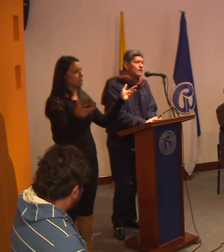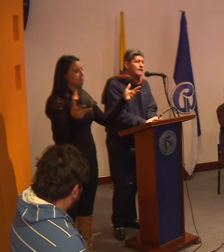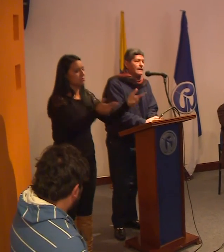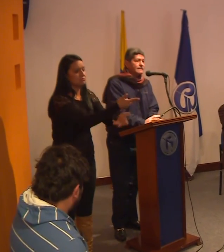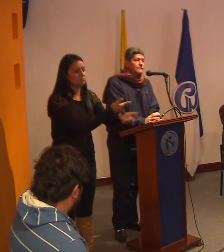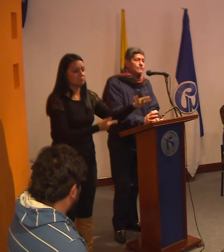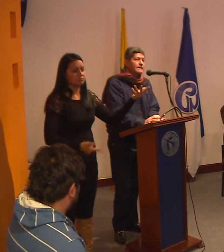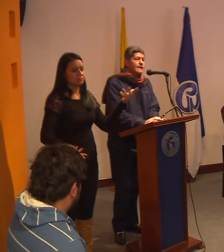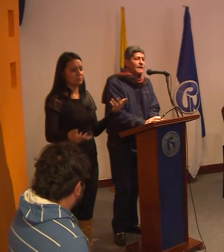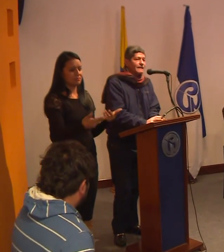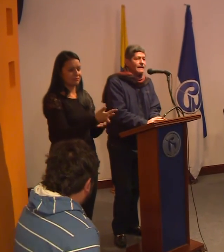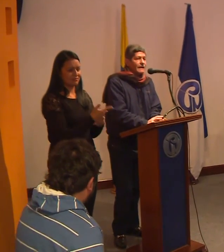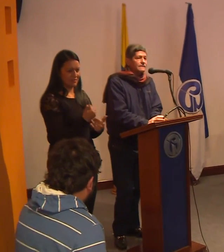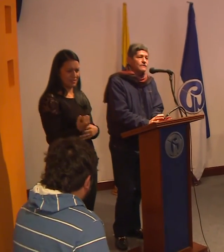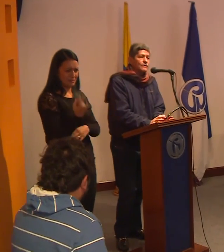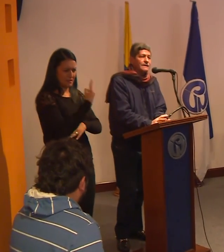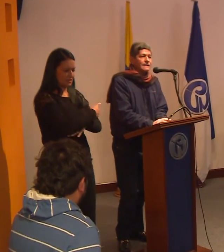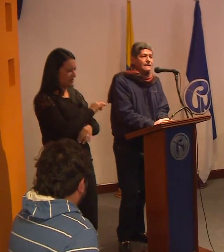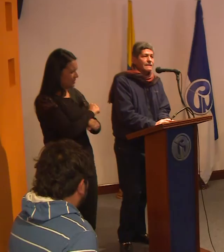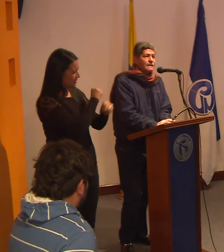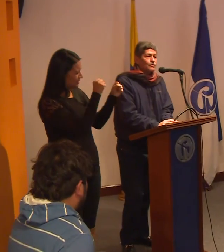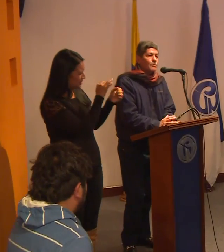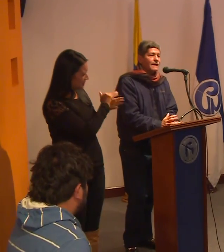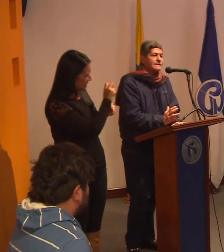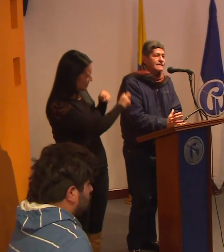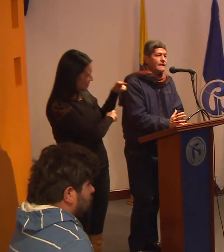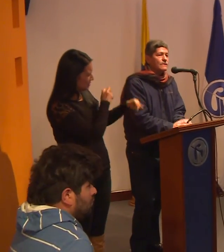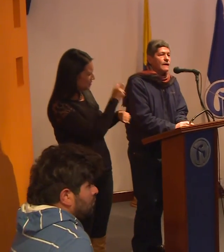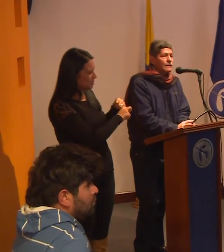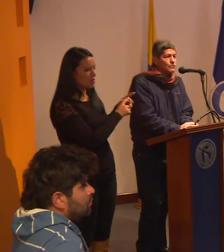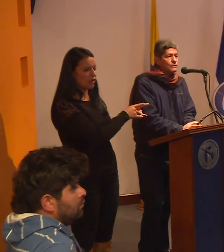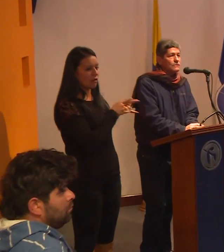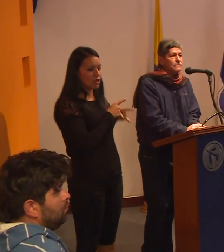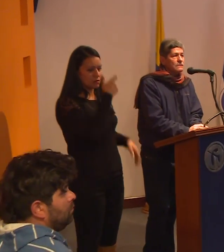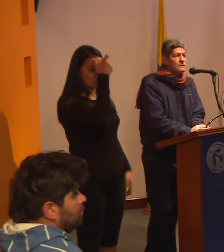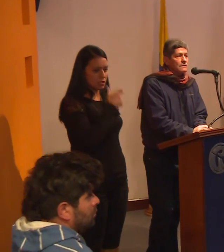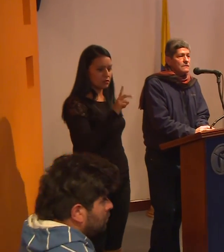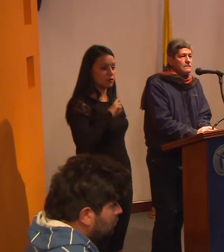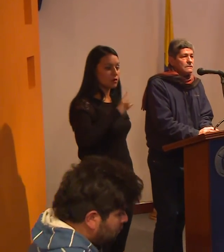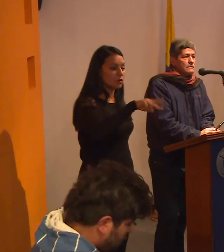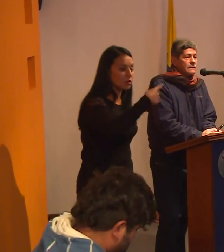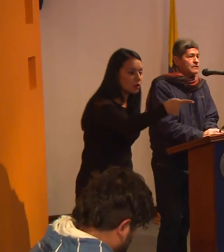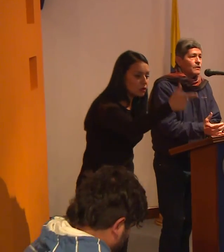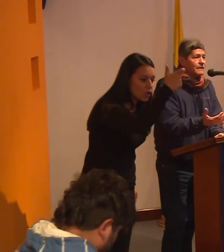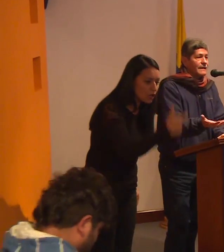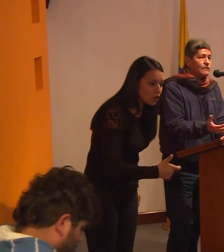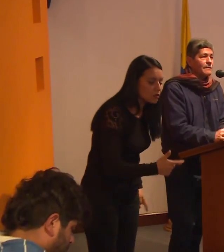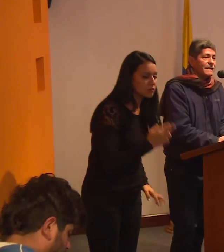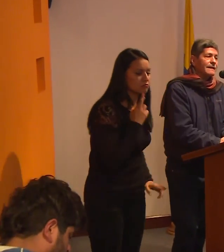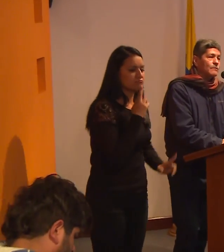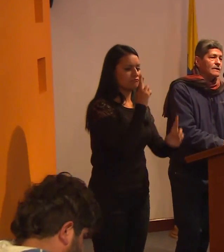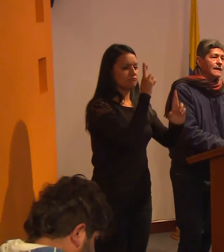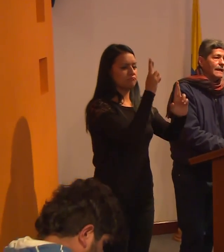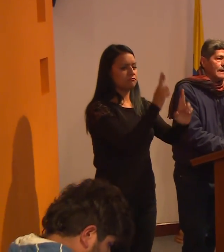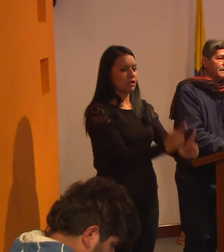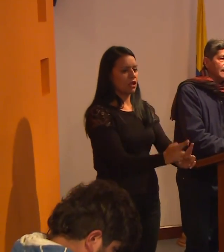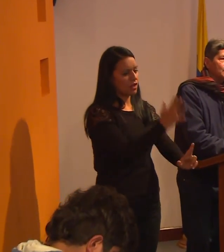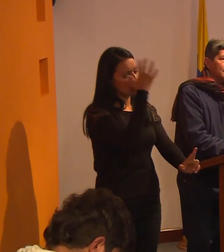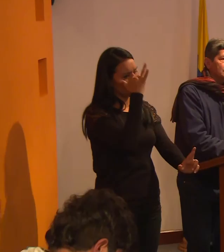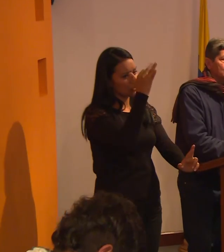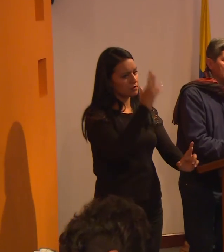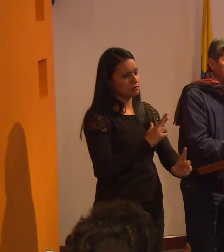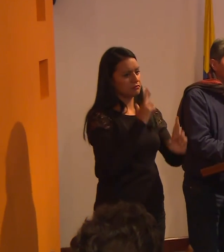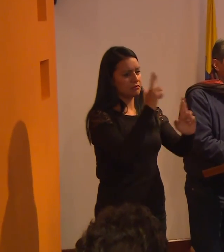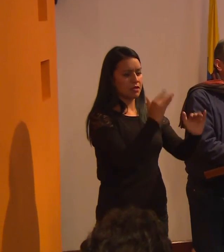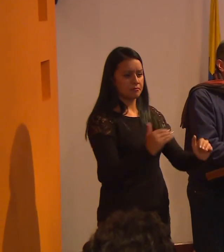Y yo creo que la actitud de esta mañana ha sido esa: tomar en serio al otro, responderle de una manera muy académica y